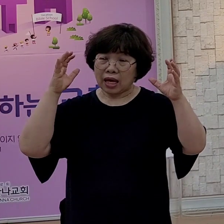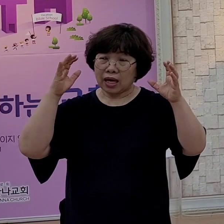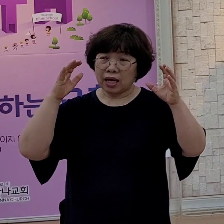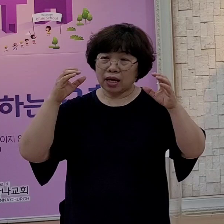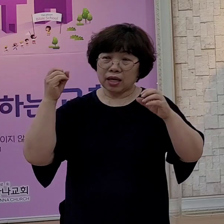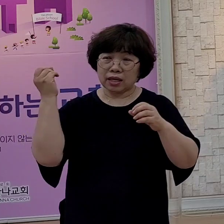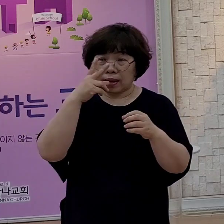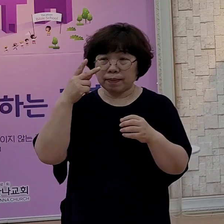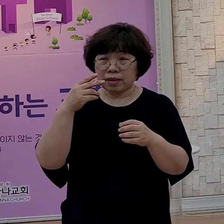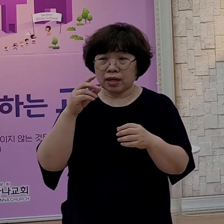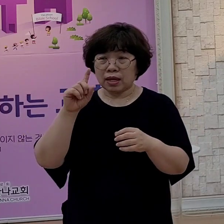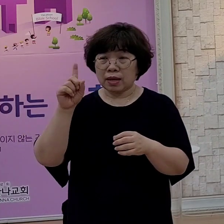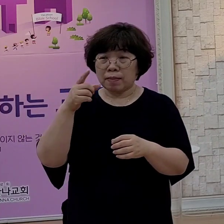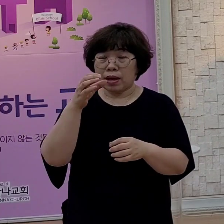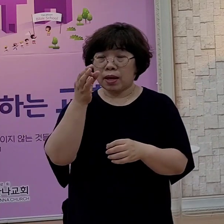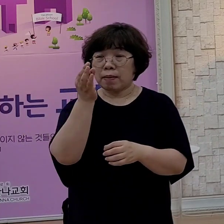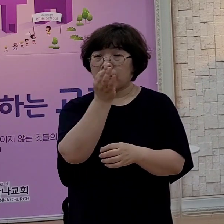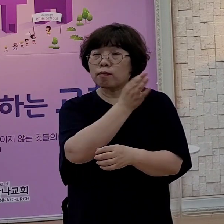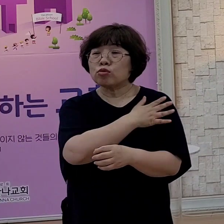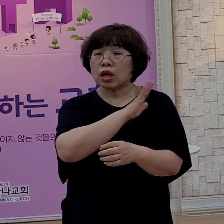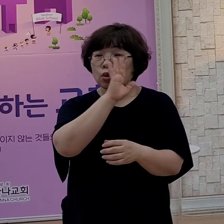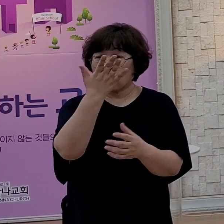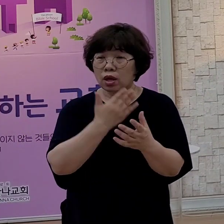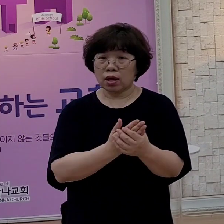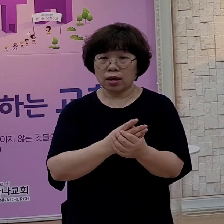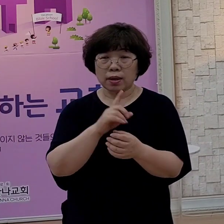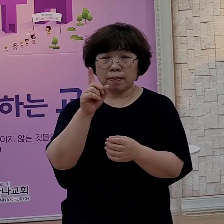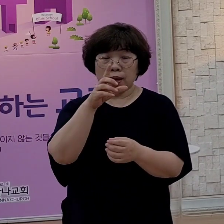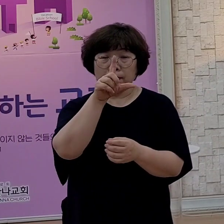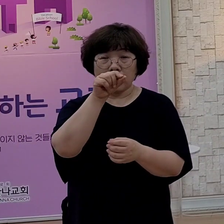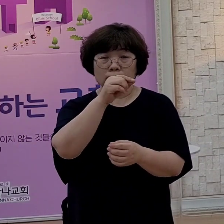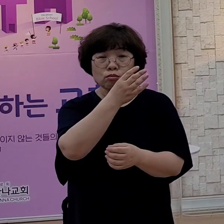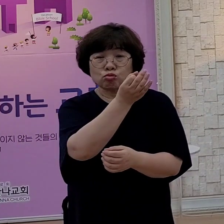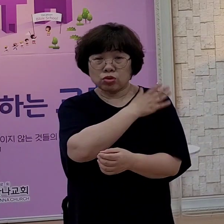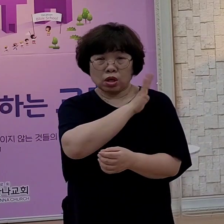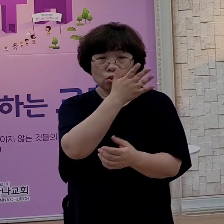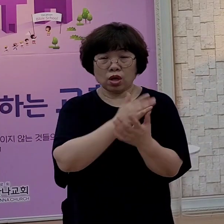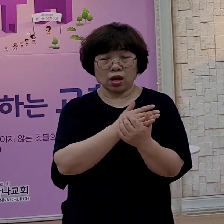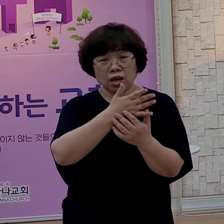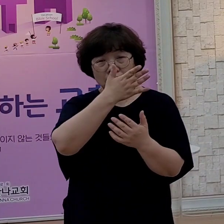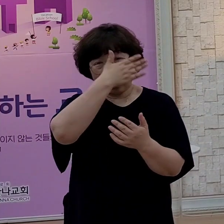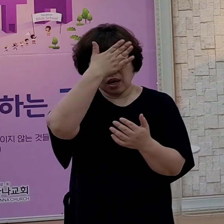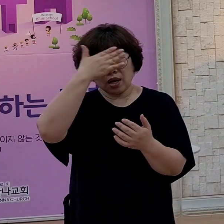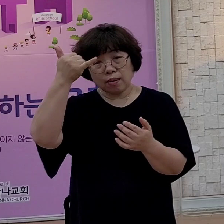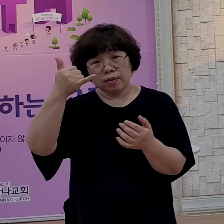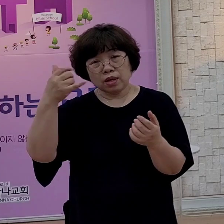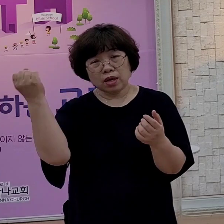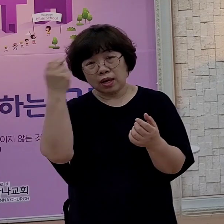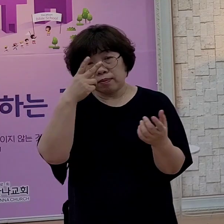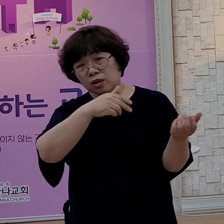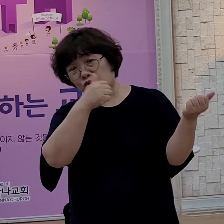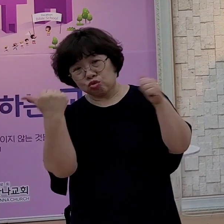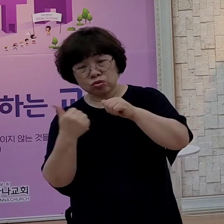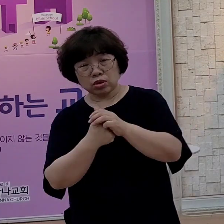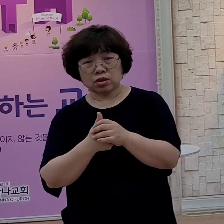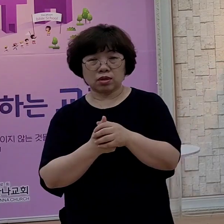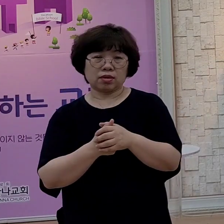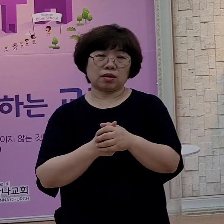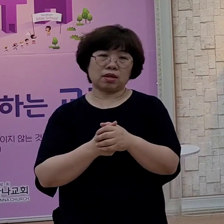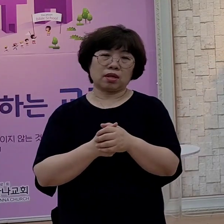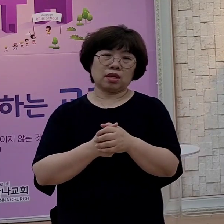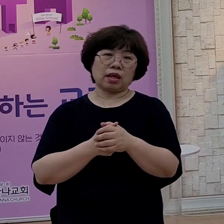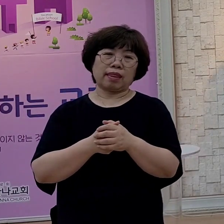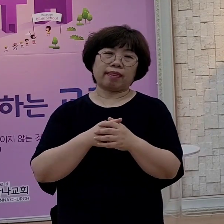돌아가셨는데 그 할아버지가 엄청난 거부였습니다. 그런데 그 아버지하고 손자들까지 상속이 되는데